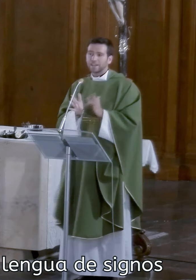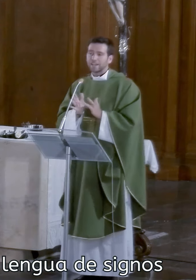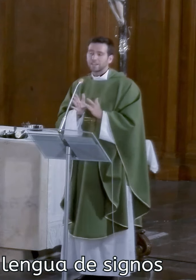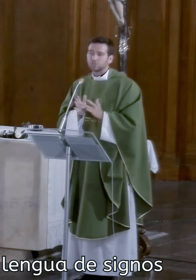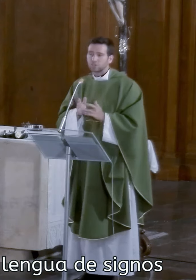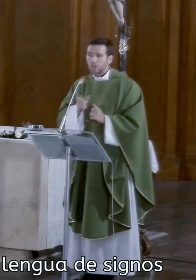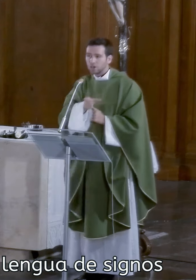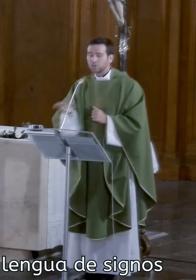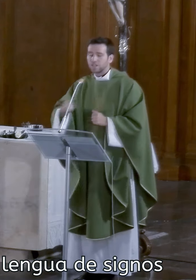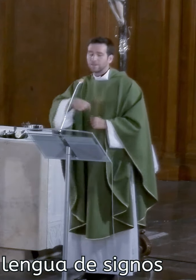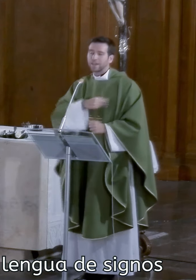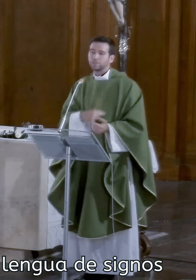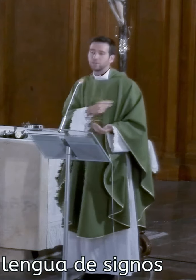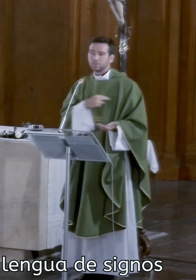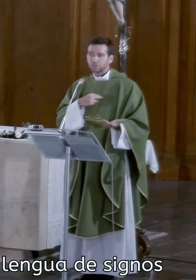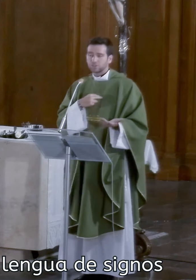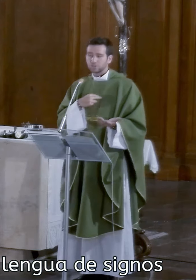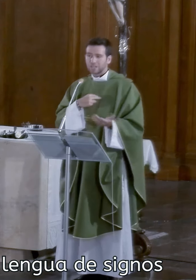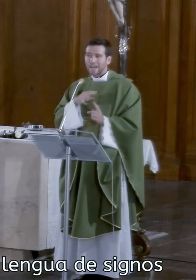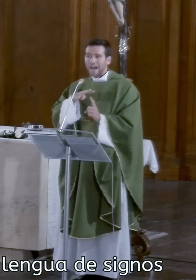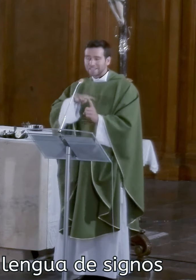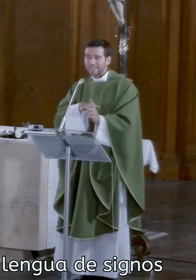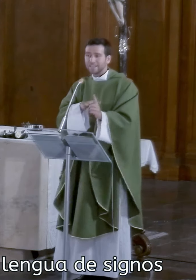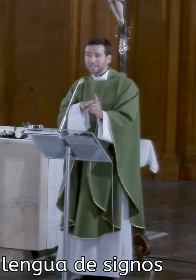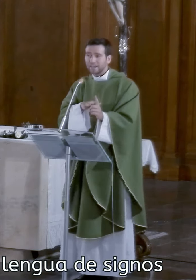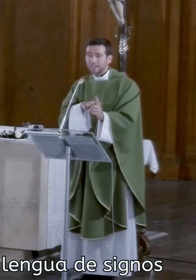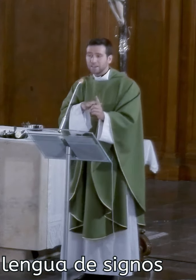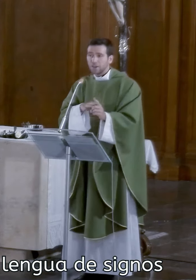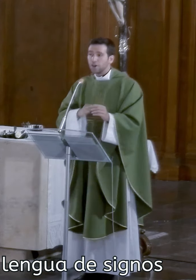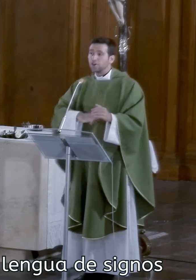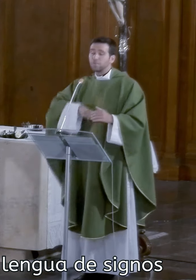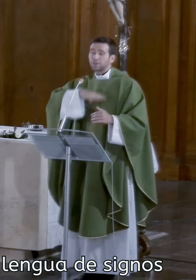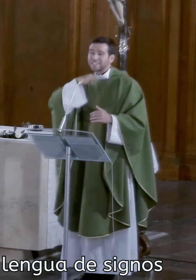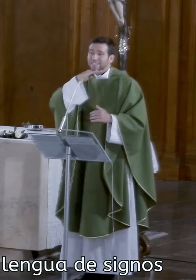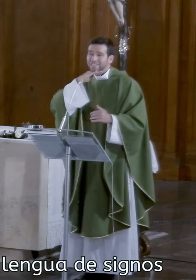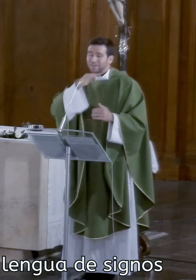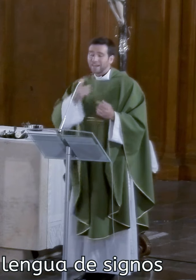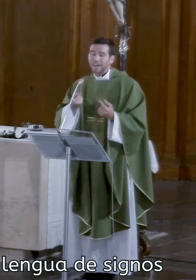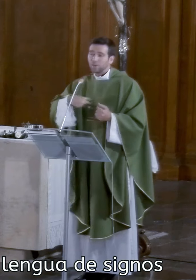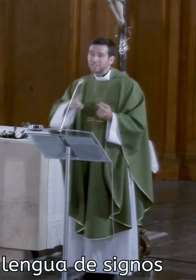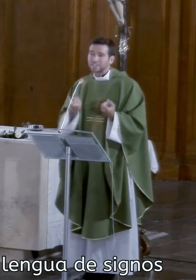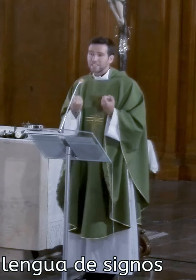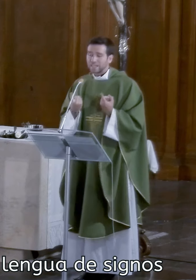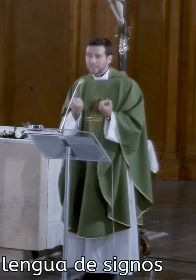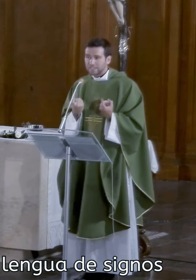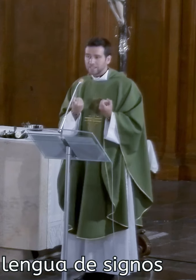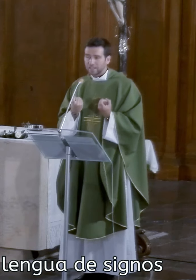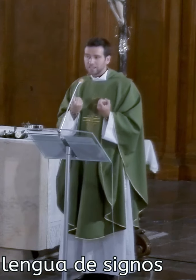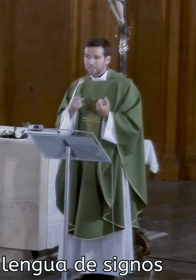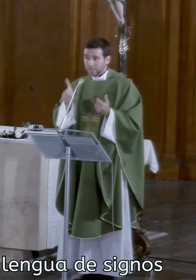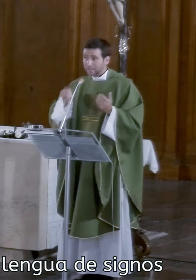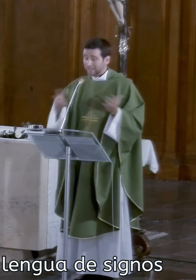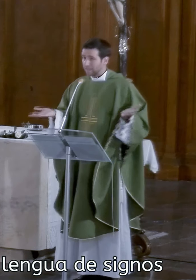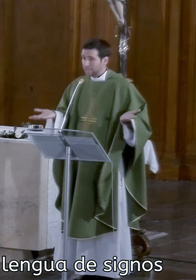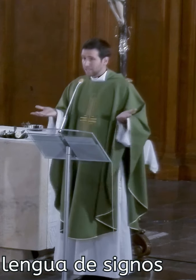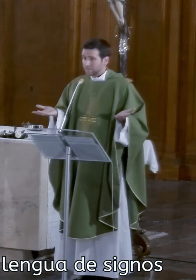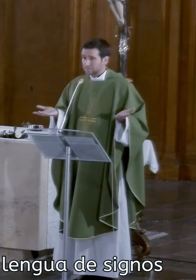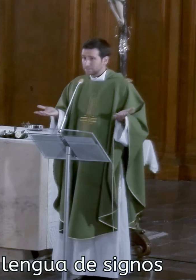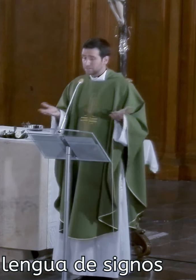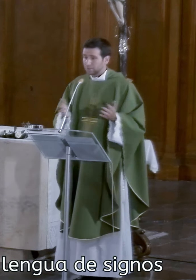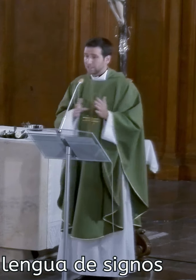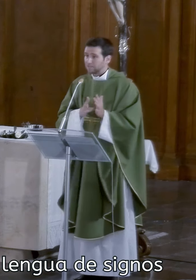llamada a la que Jesús nos llama a cada uno de nosotros, a seguirle. No porque satisfaga nuestras necesidades, que